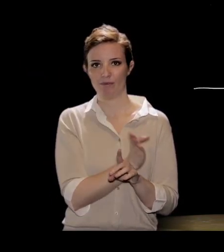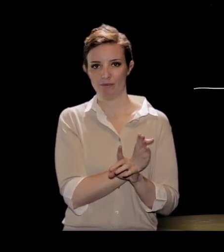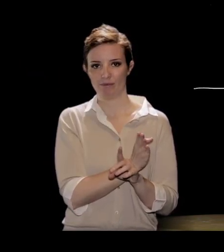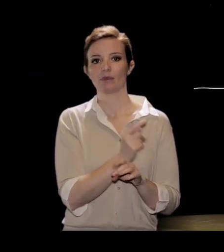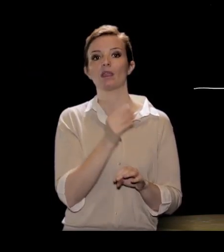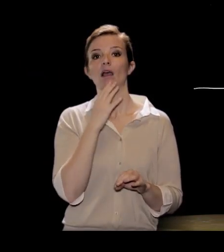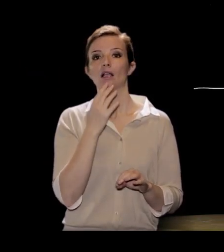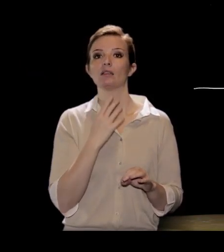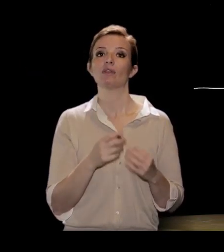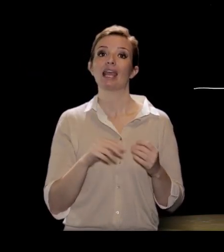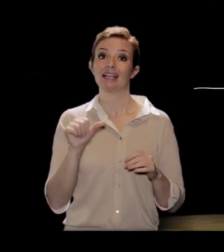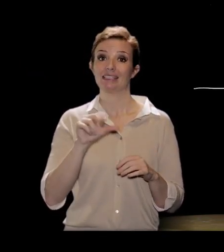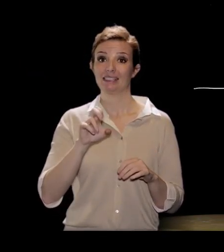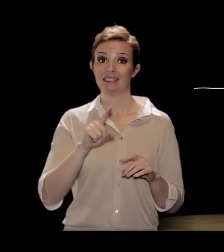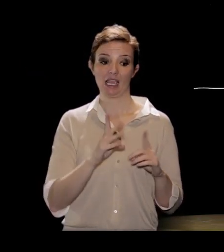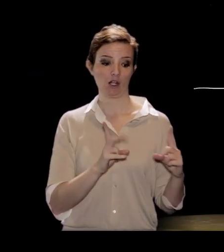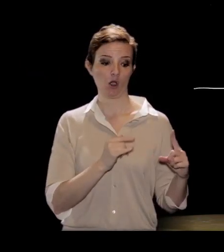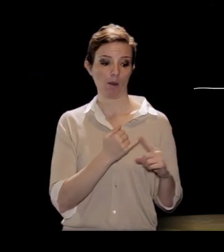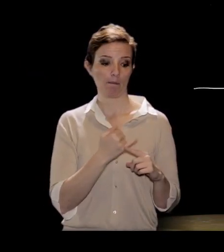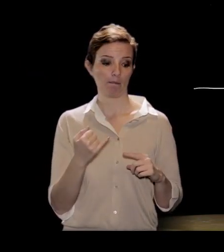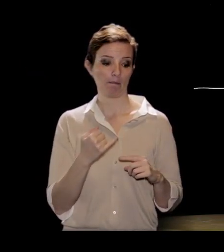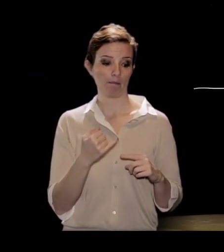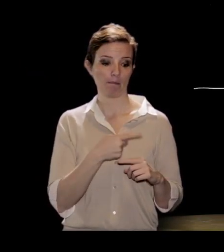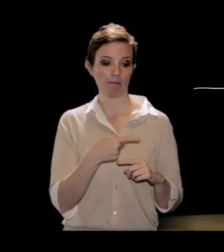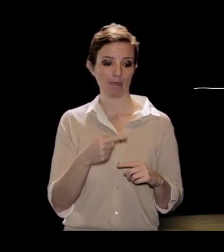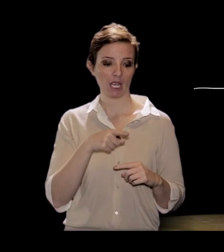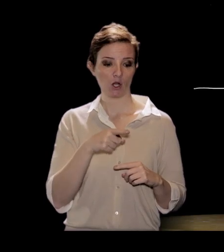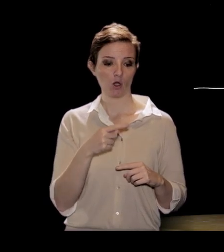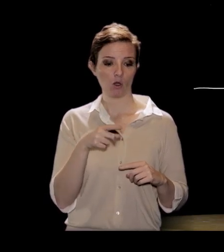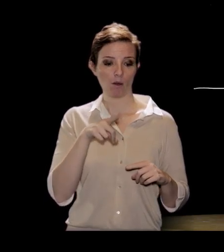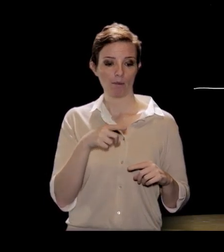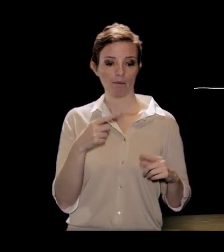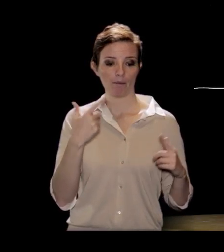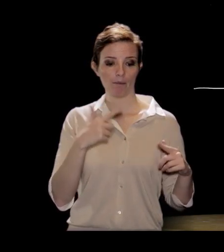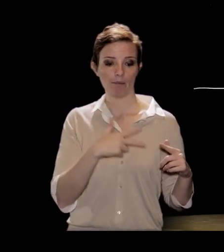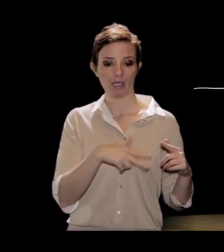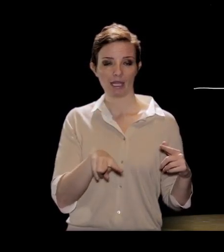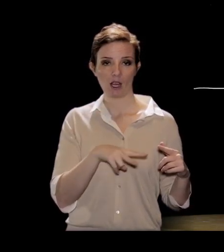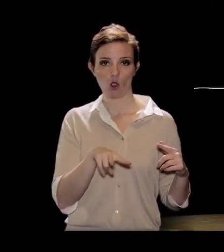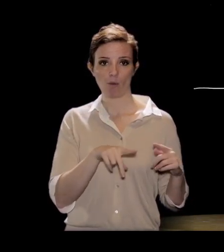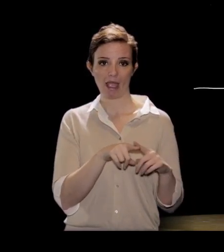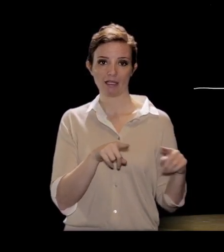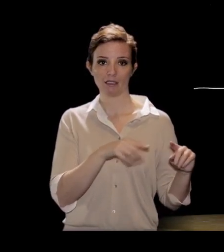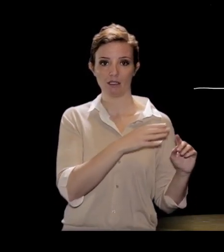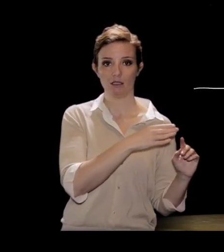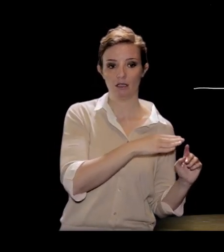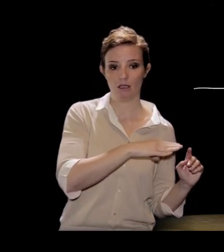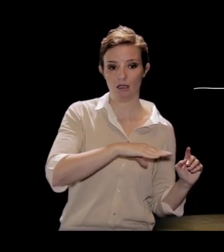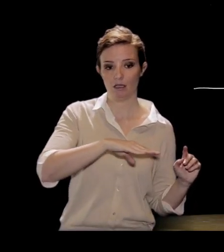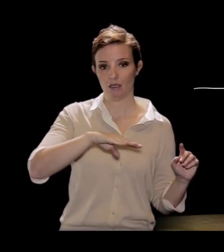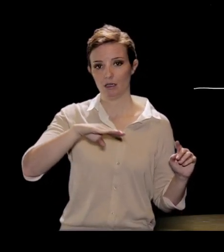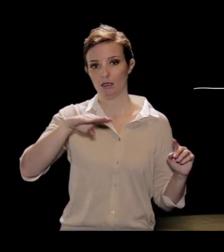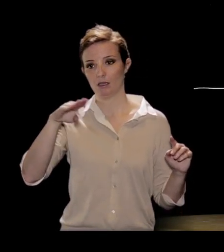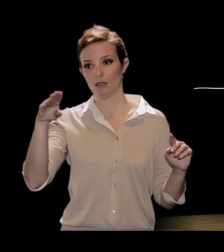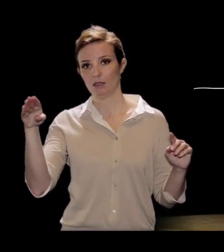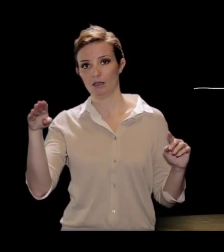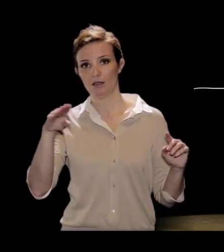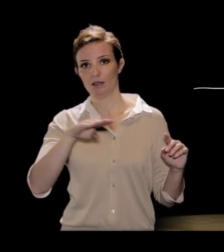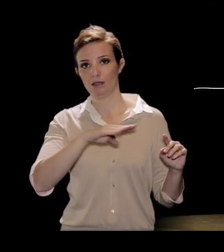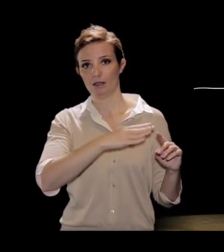'intervallo meno pi greco mezzi, pi greco mezzi a questo andamento, quindi qui